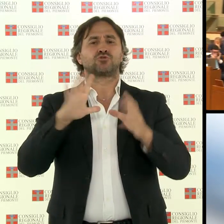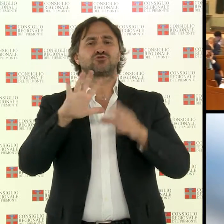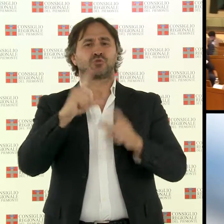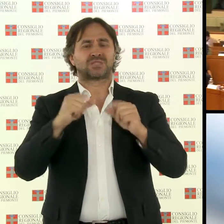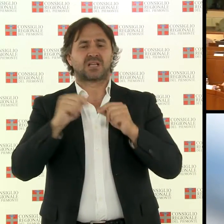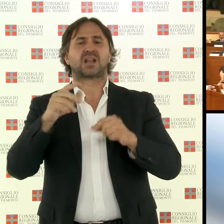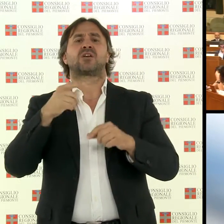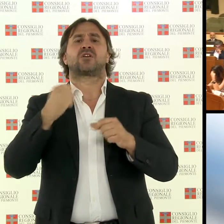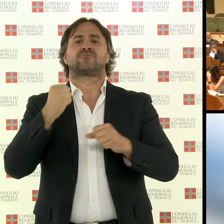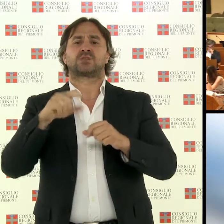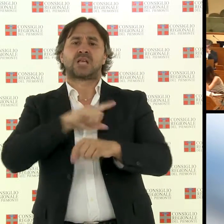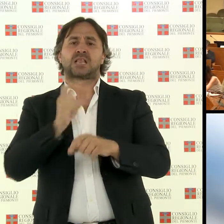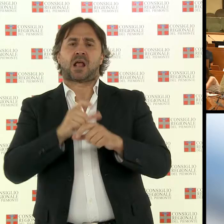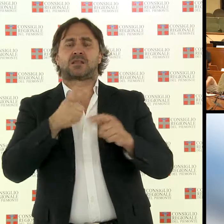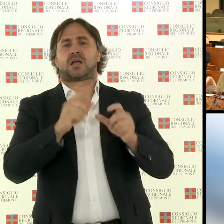Stelle e Forza Italia.